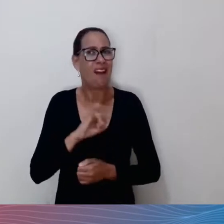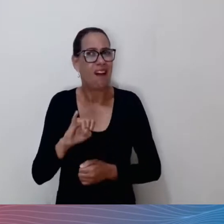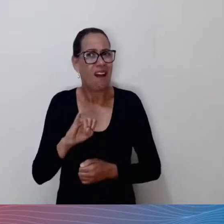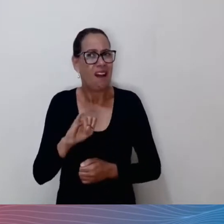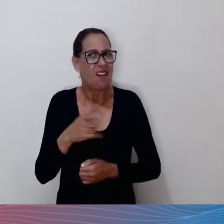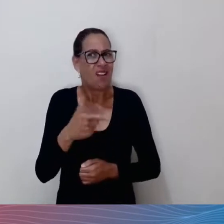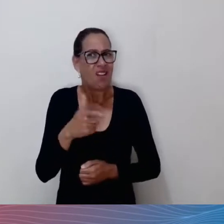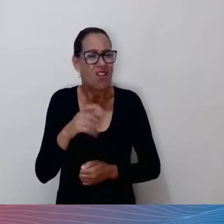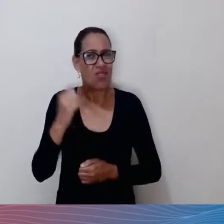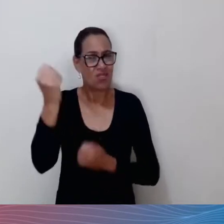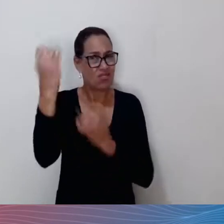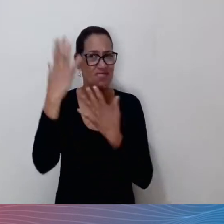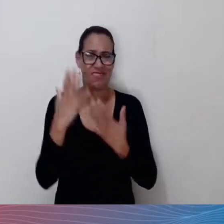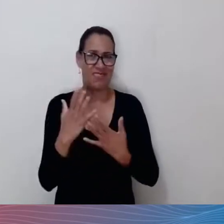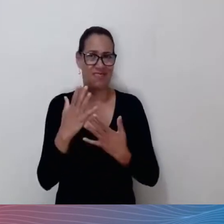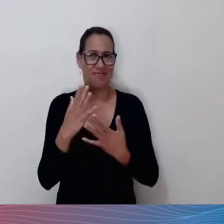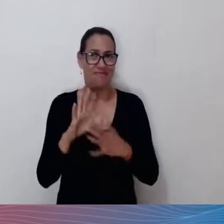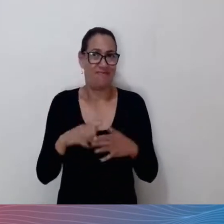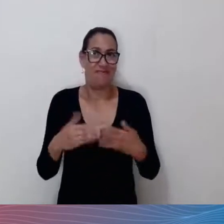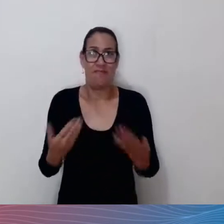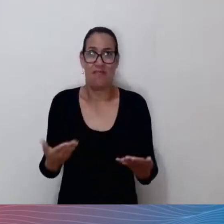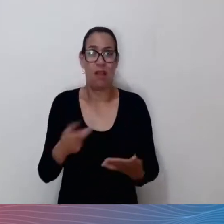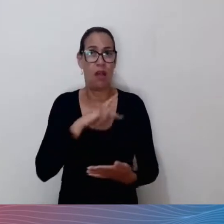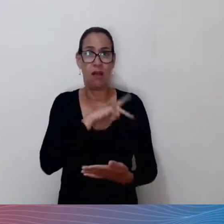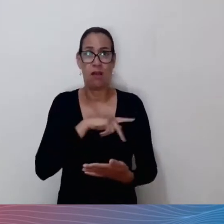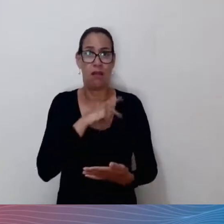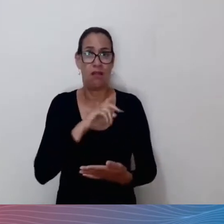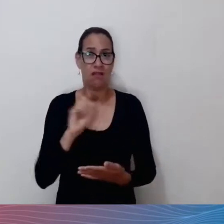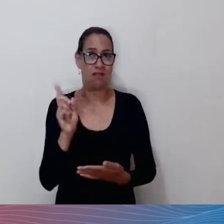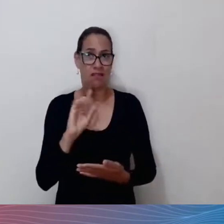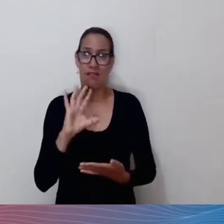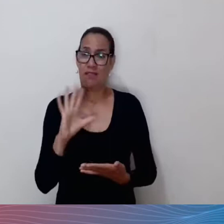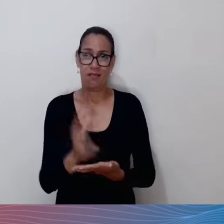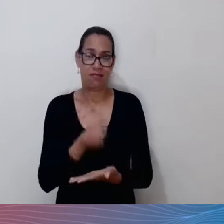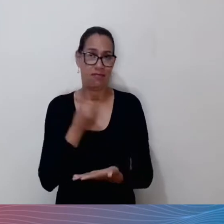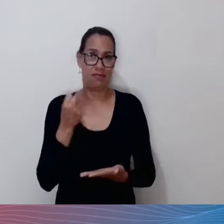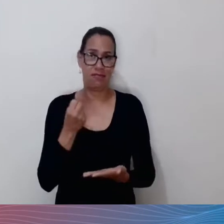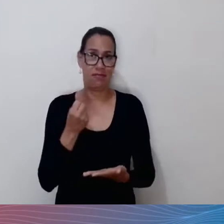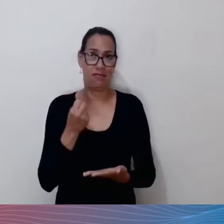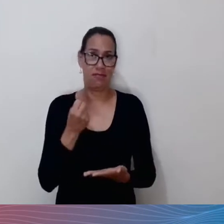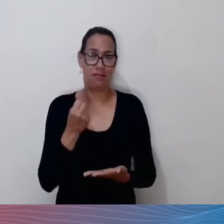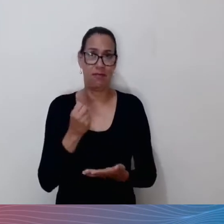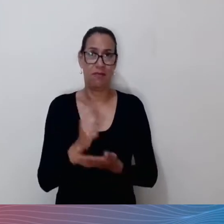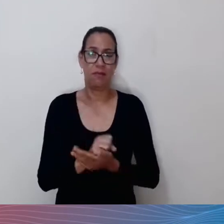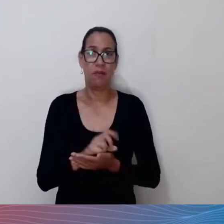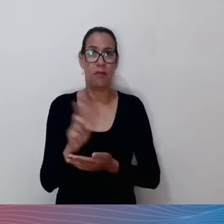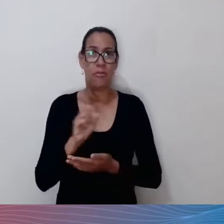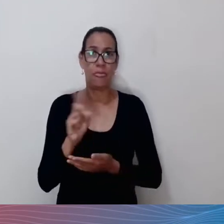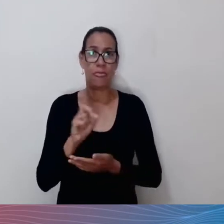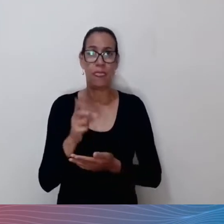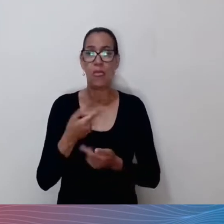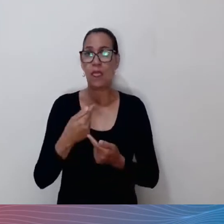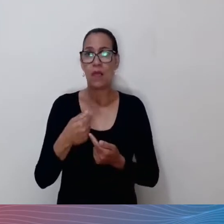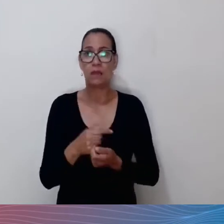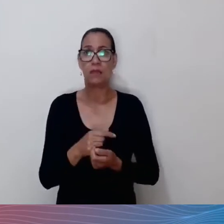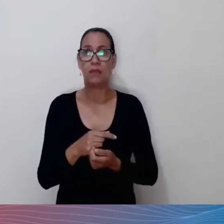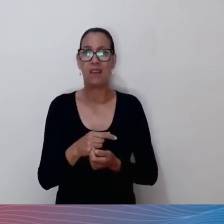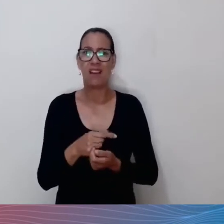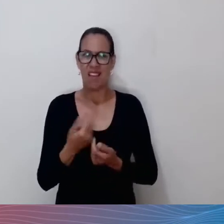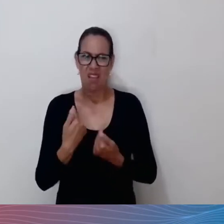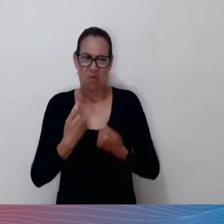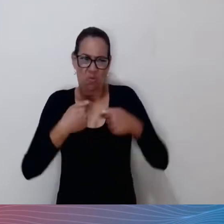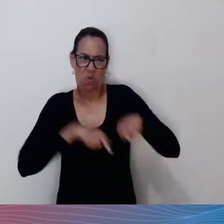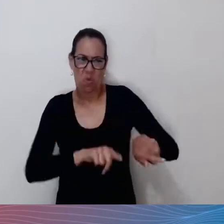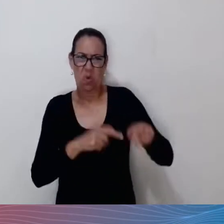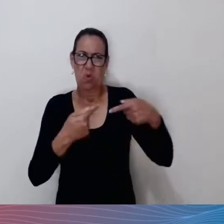pela graça, ele não sairia de uma posição de um opositor da igreja e se tornaria um dos ministros